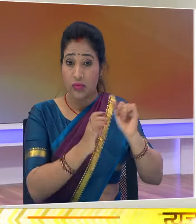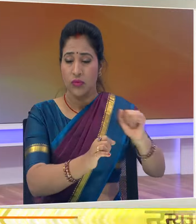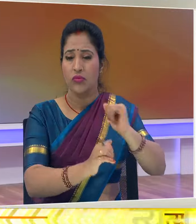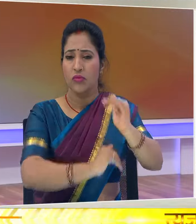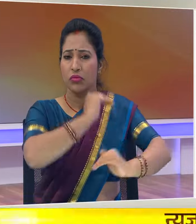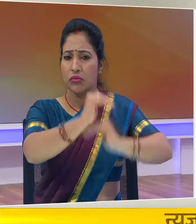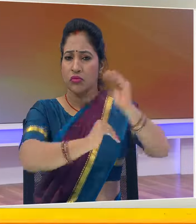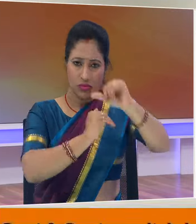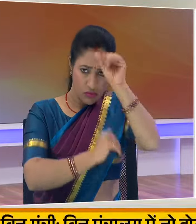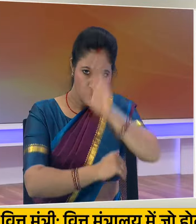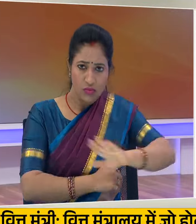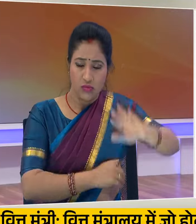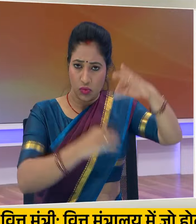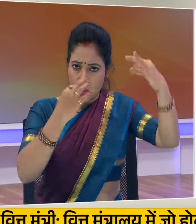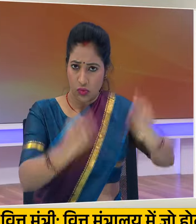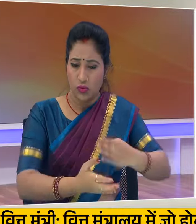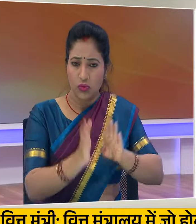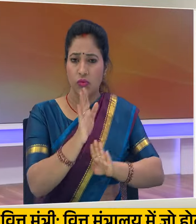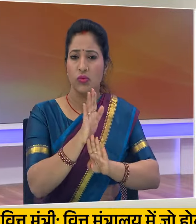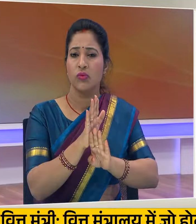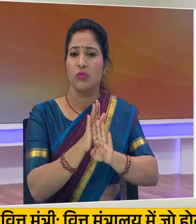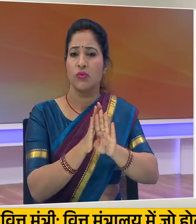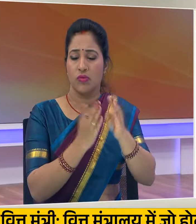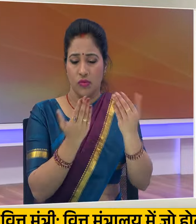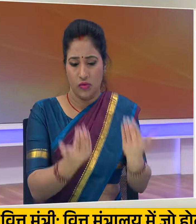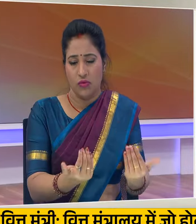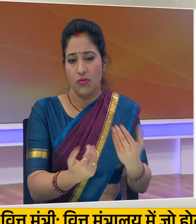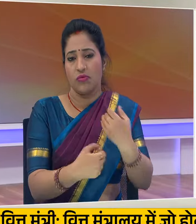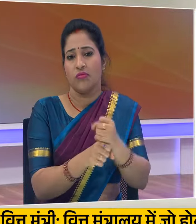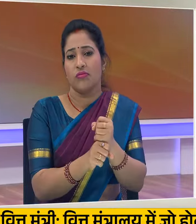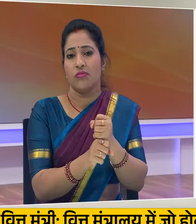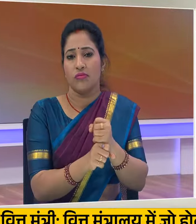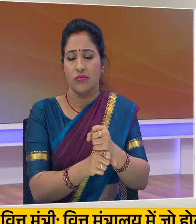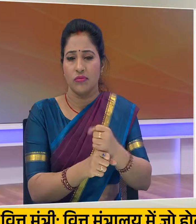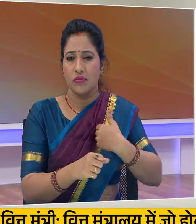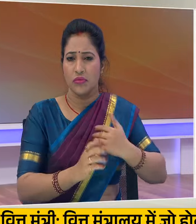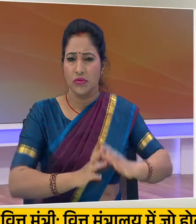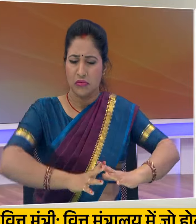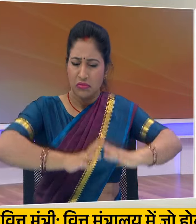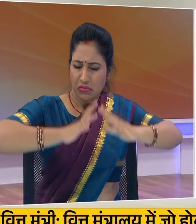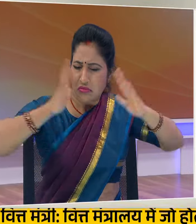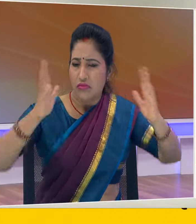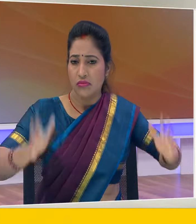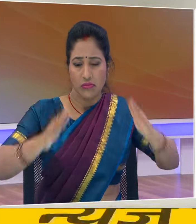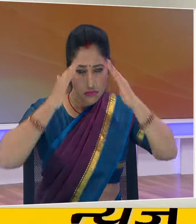विकसित भारत के नए ग्रोथ हब बनेंगे। हमारा बहुत बड़ा फोकस